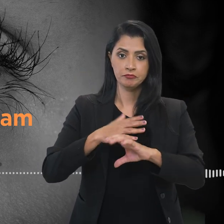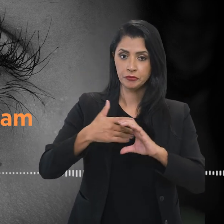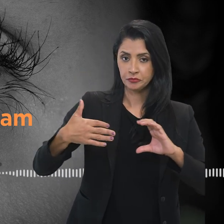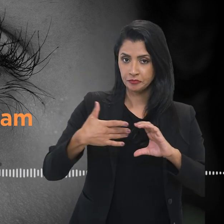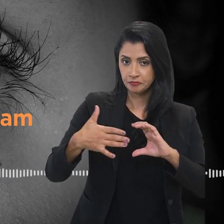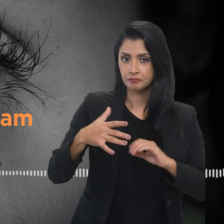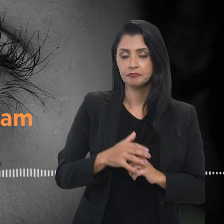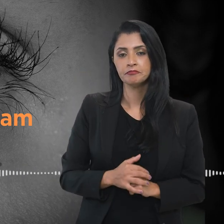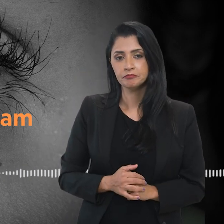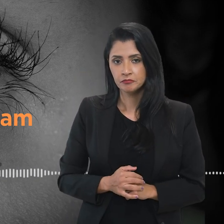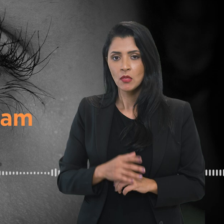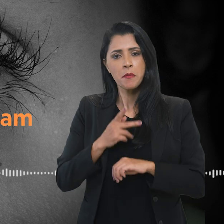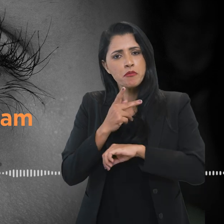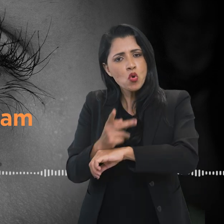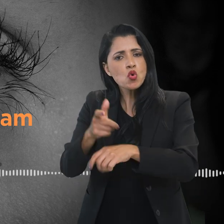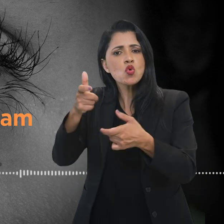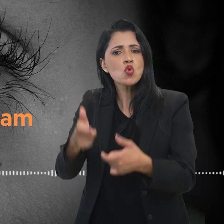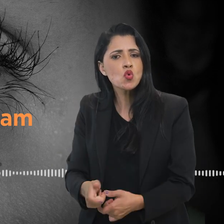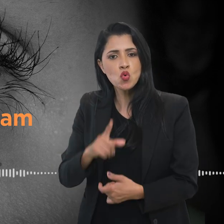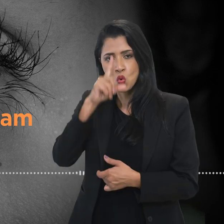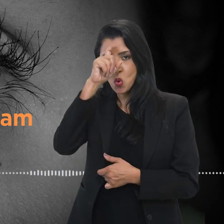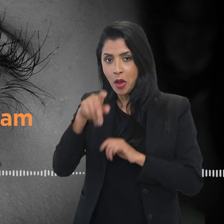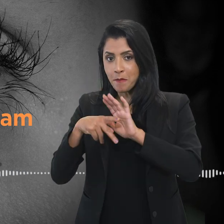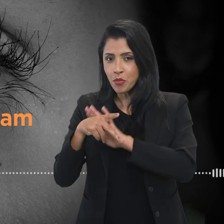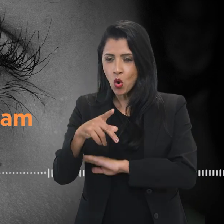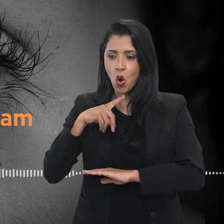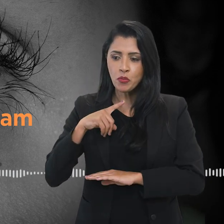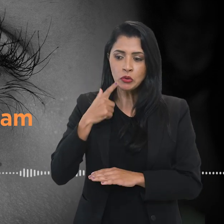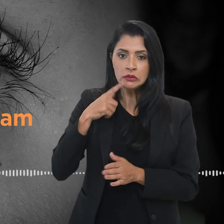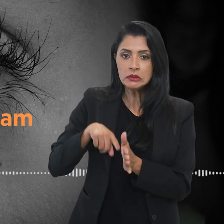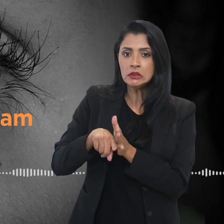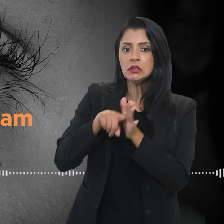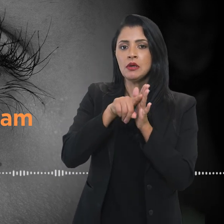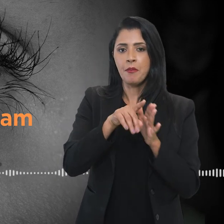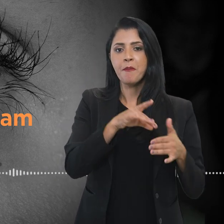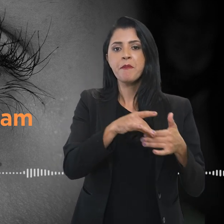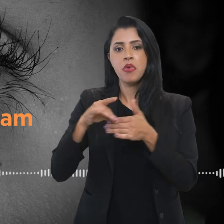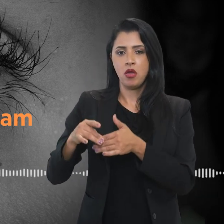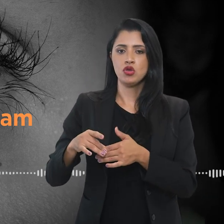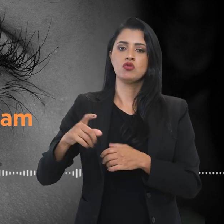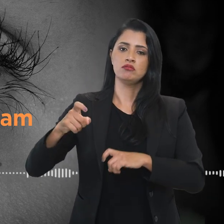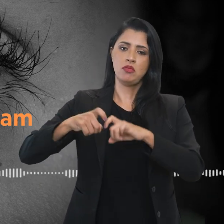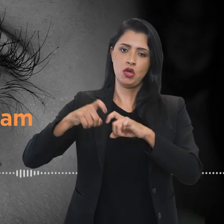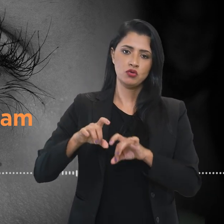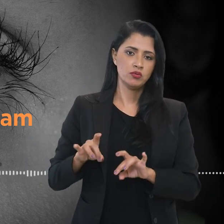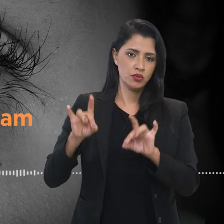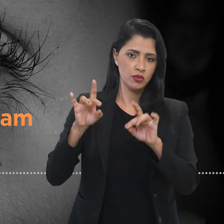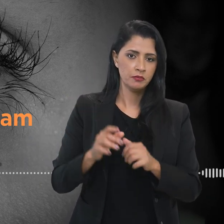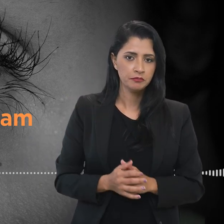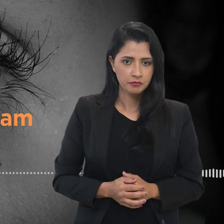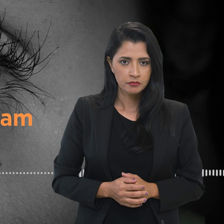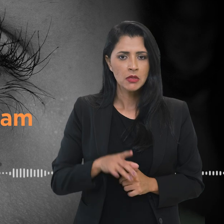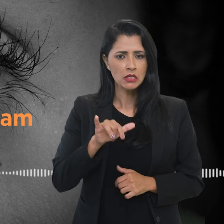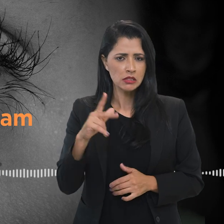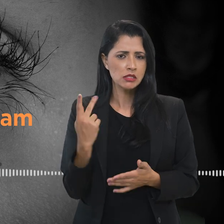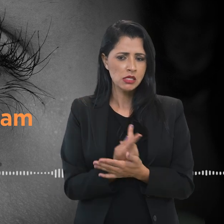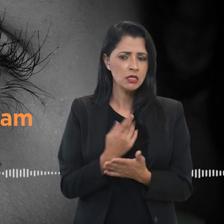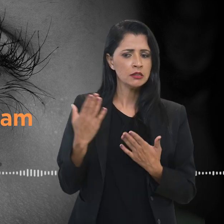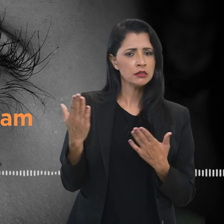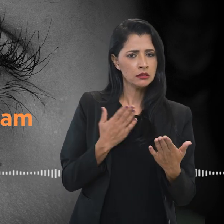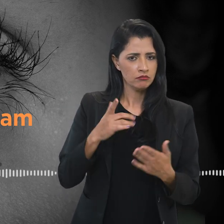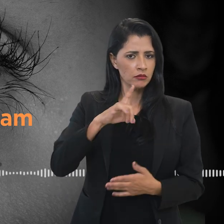uma doença rara. Procure uma clínica da família e peça um encaminhamento a um especialista. Em caso de